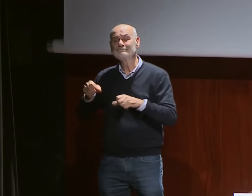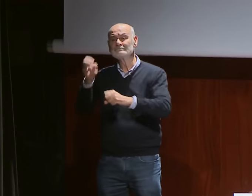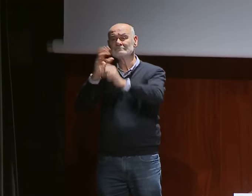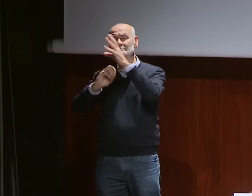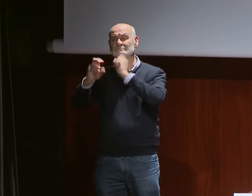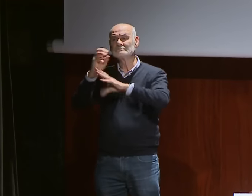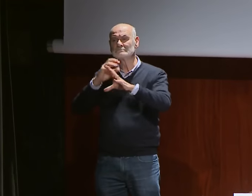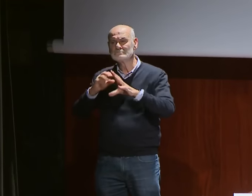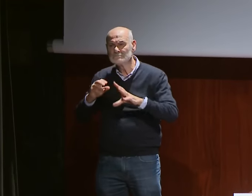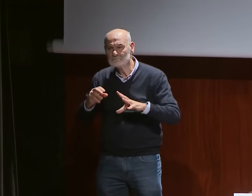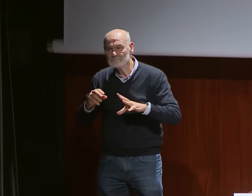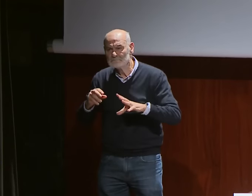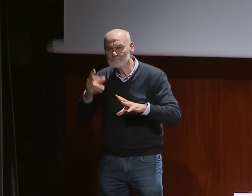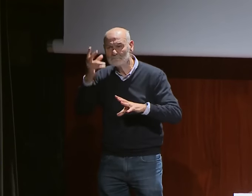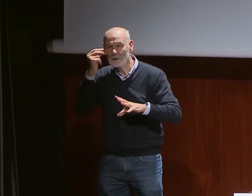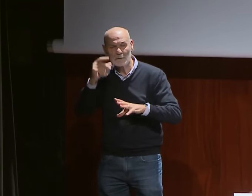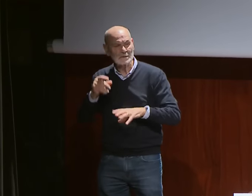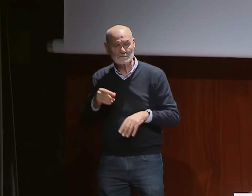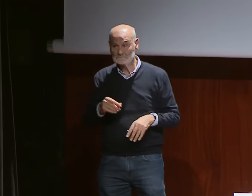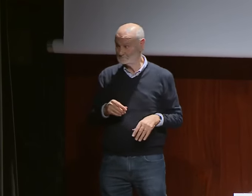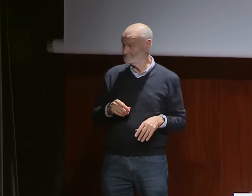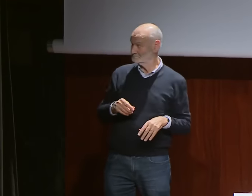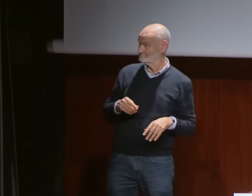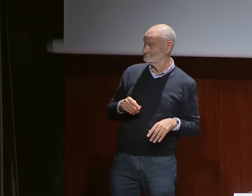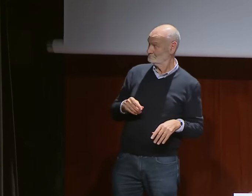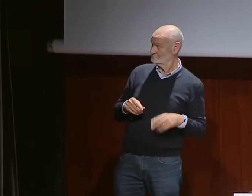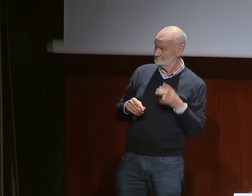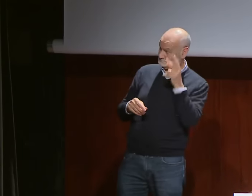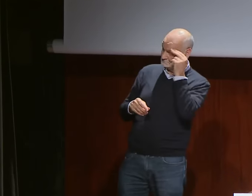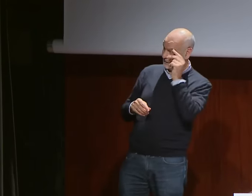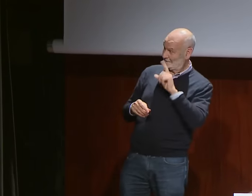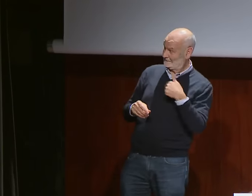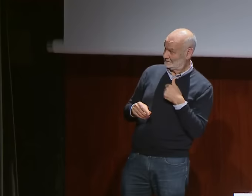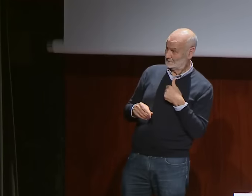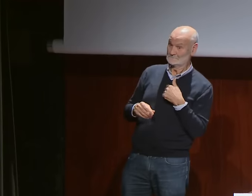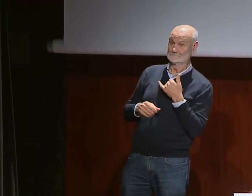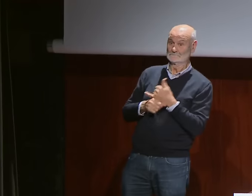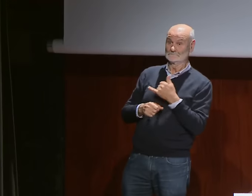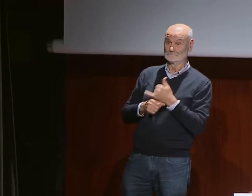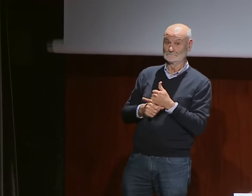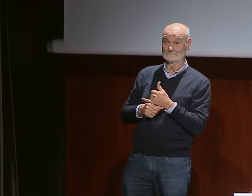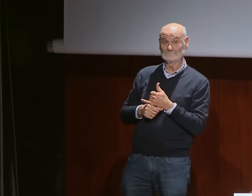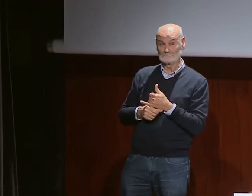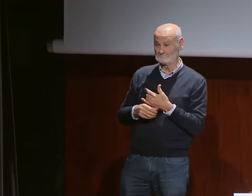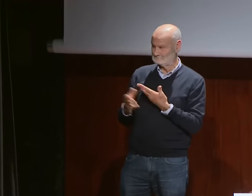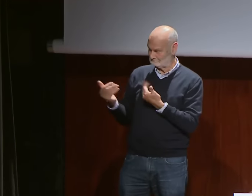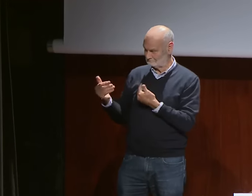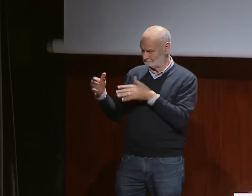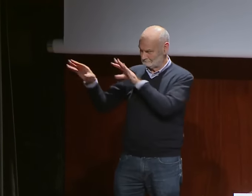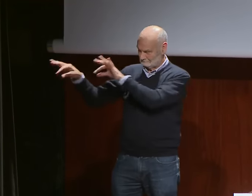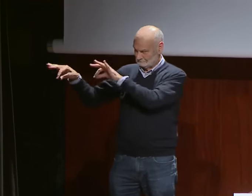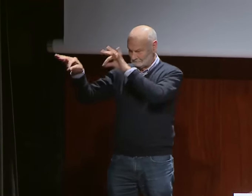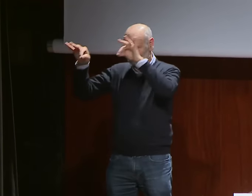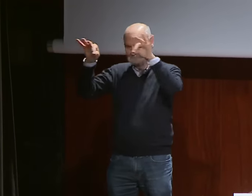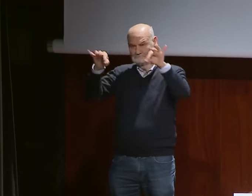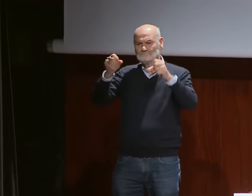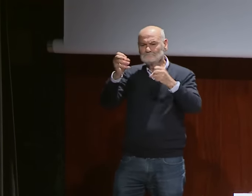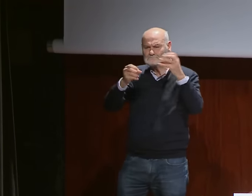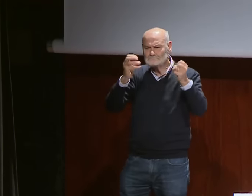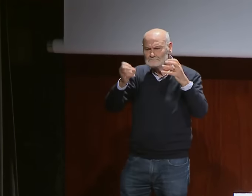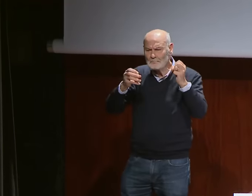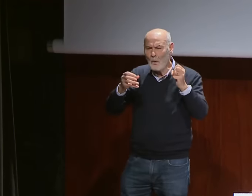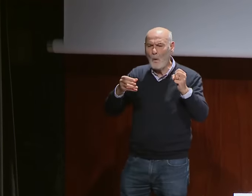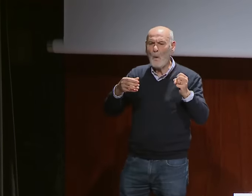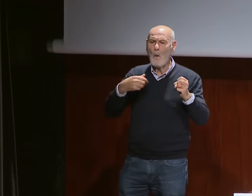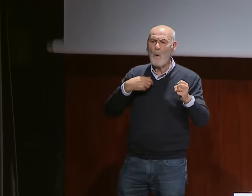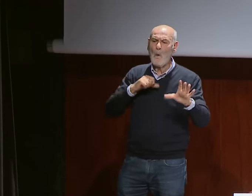Et puis, inversement, parfois, sur les vidéos, c'est elle qui ne comprenait pas. Donc, elle me disait, je n'ai pas compris. Ah bon, t'as pas compris ce que je raconte ?